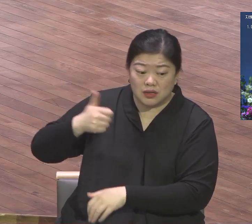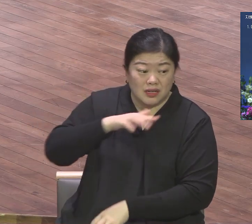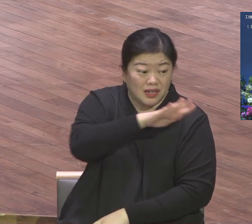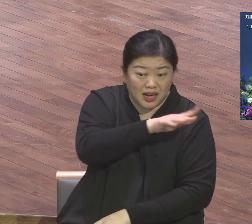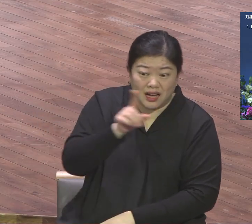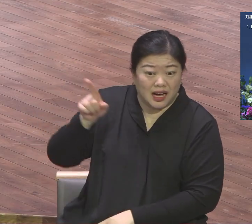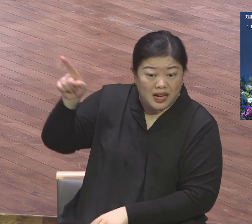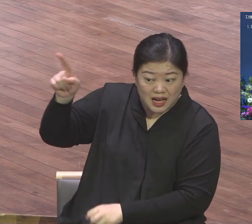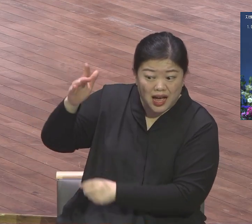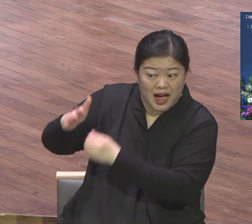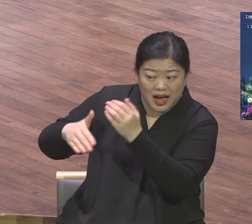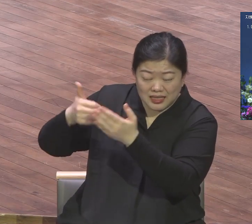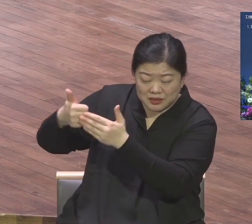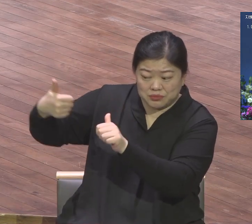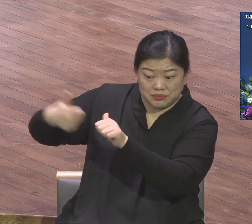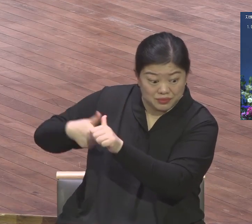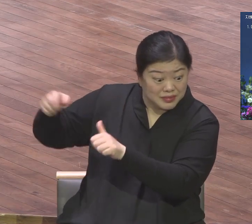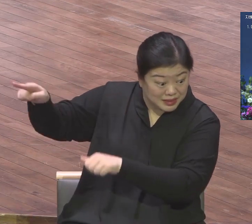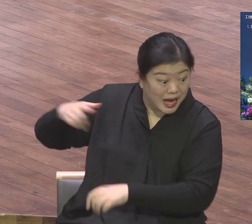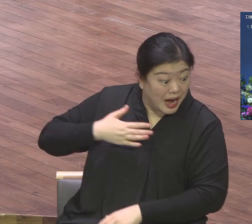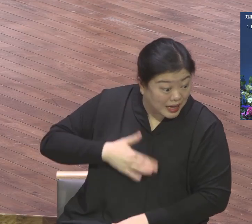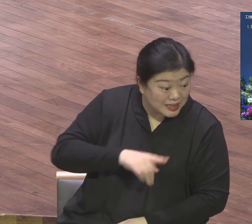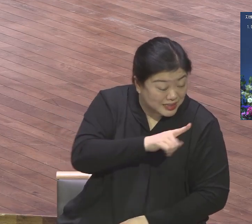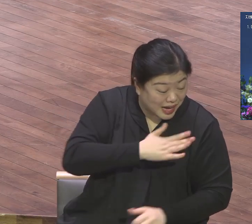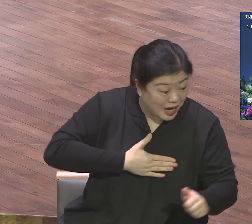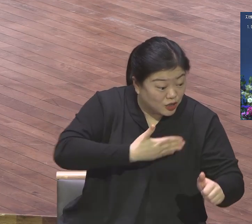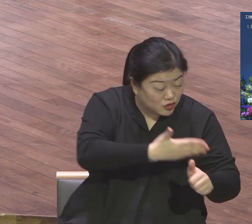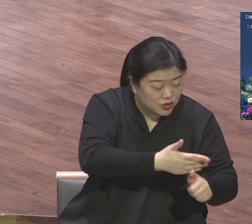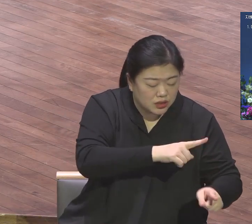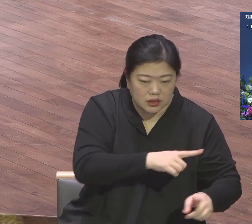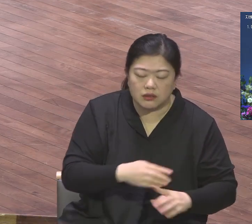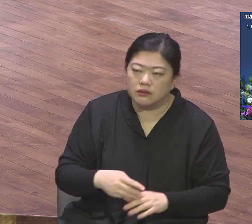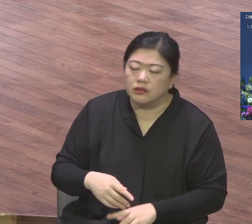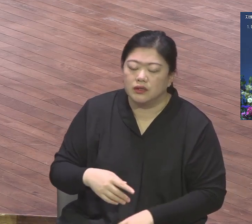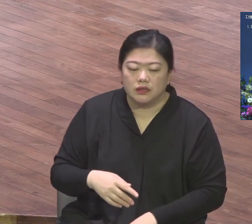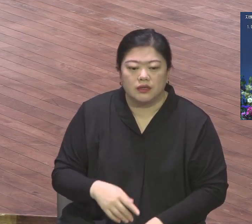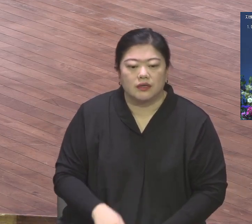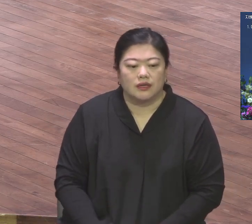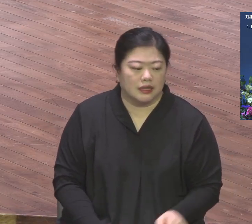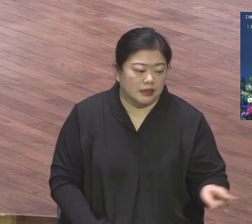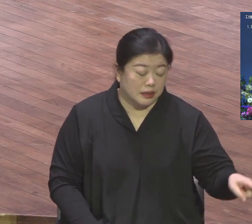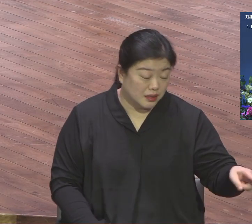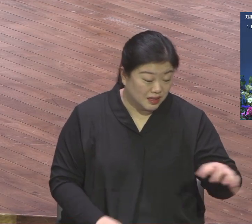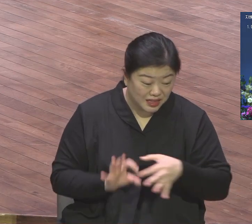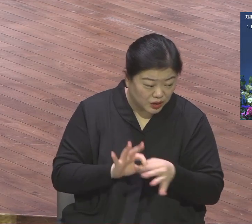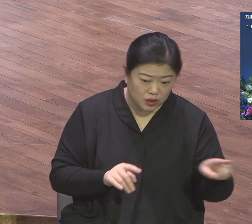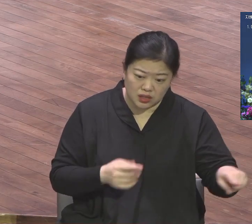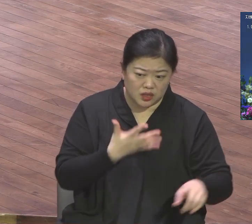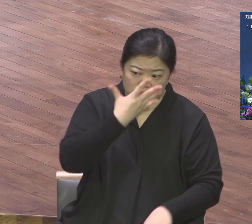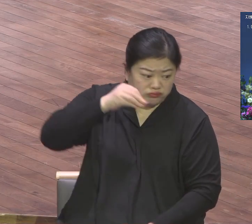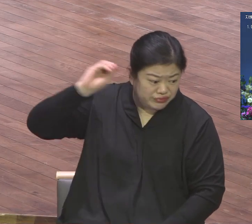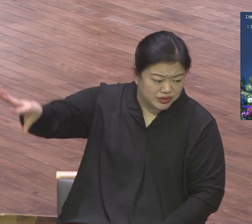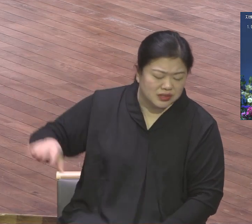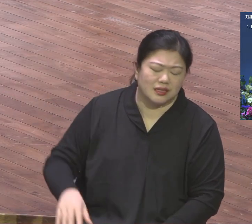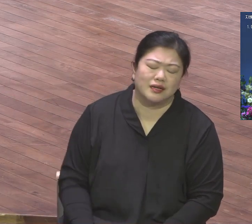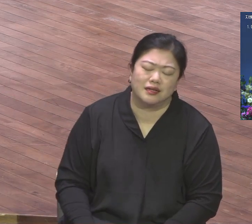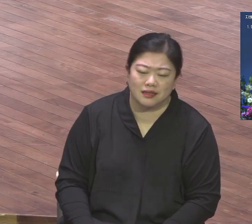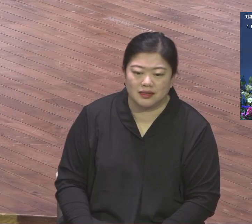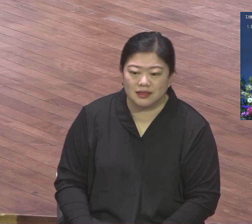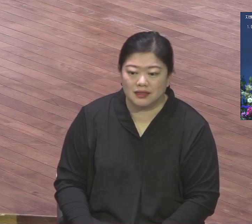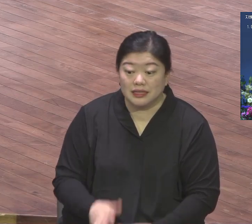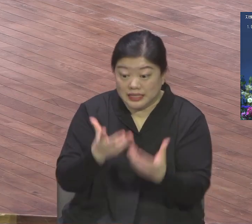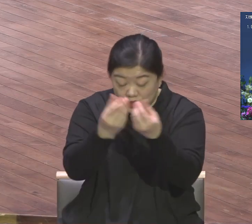아버지 이 시대 뒤떨이 생각이야. 아버지는 뭘 몰라? 아버지를 무시해. 부모가 무슨 말하면 그